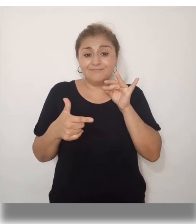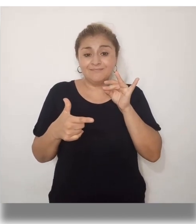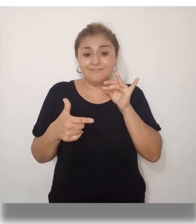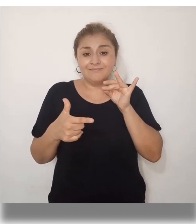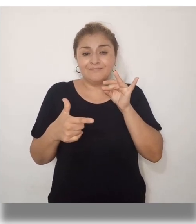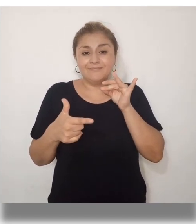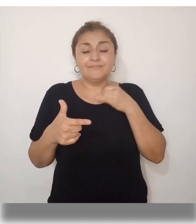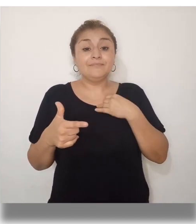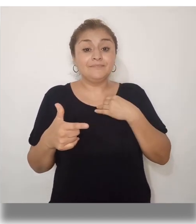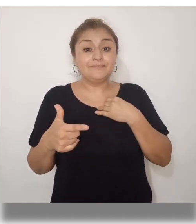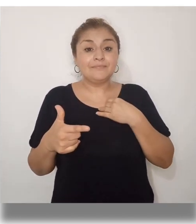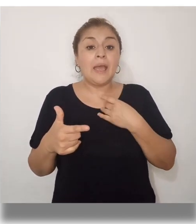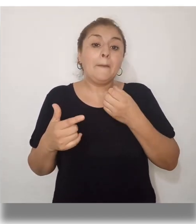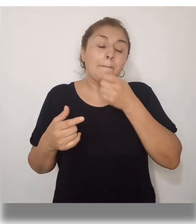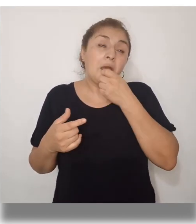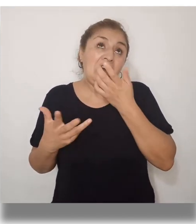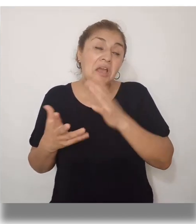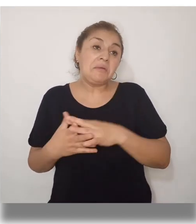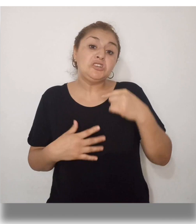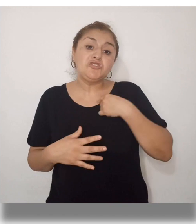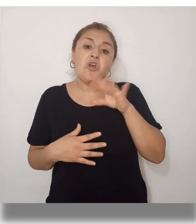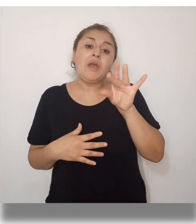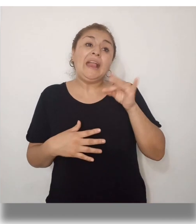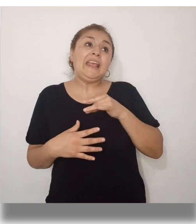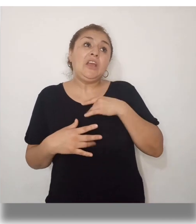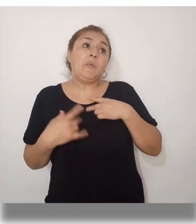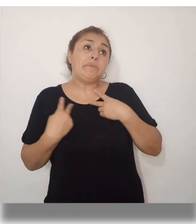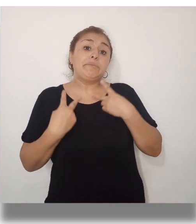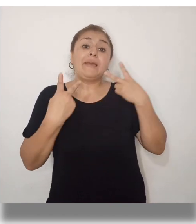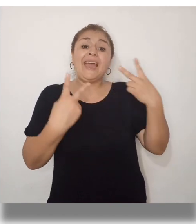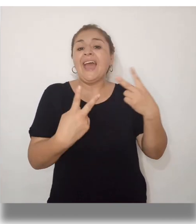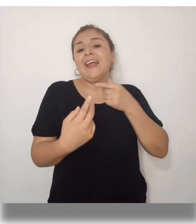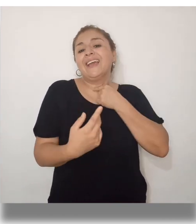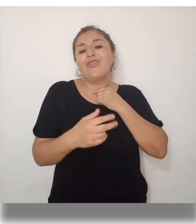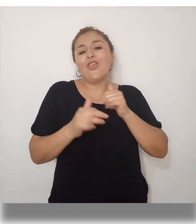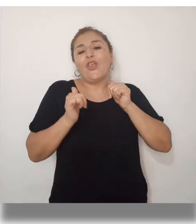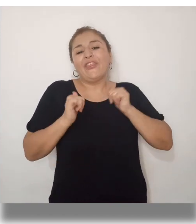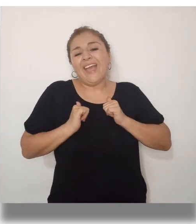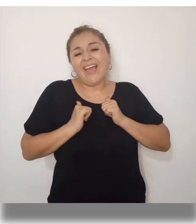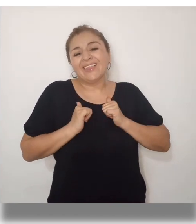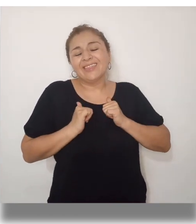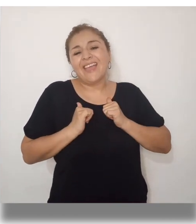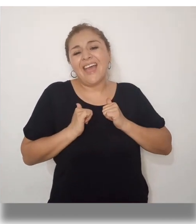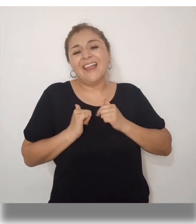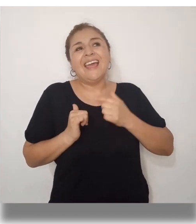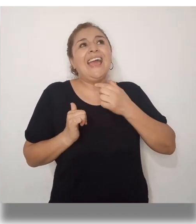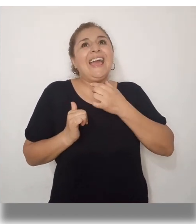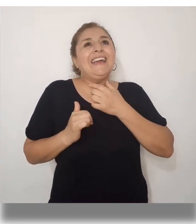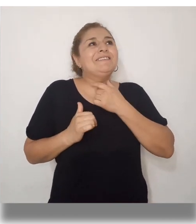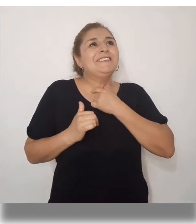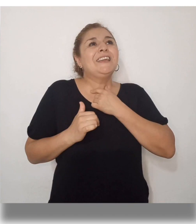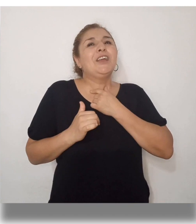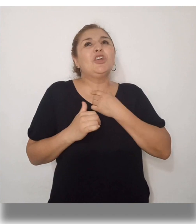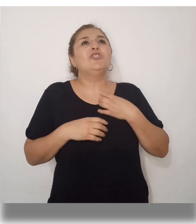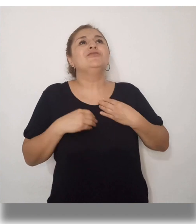para descansar para pensar para desconectarse o para conectarse